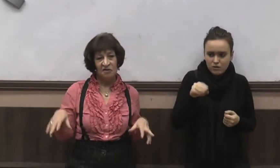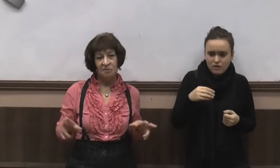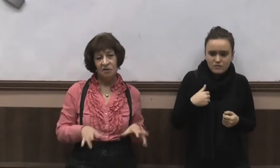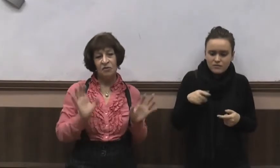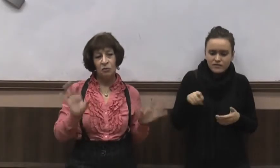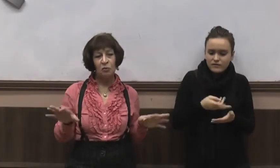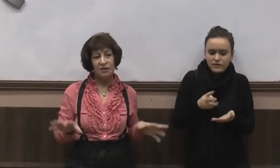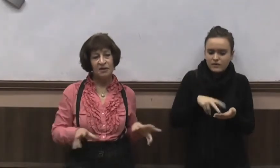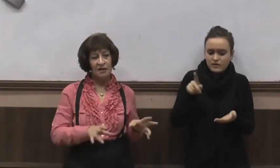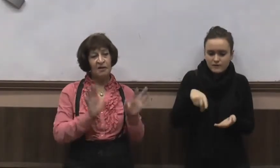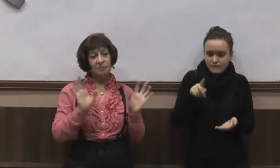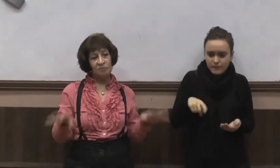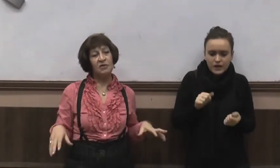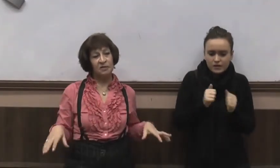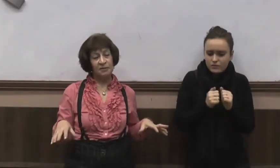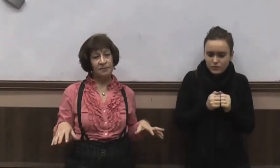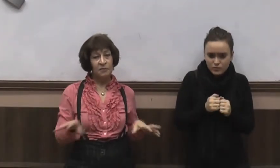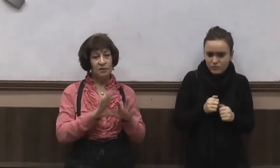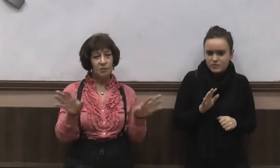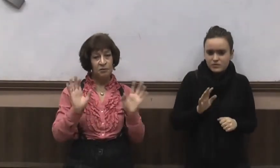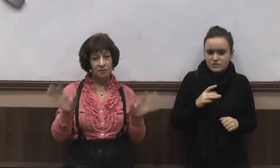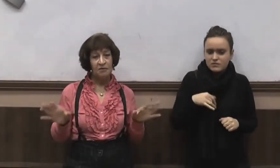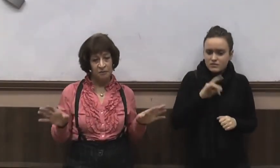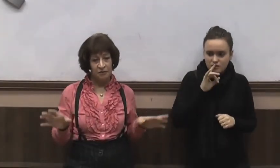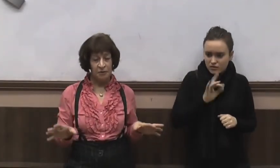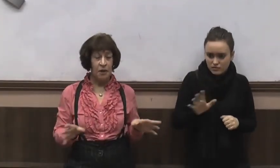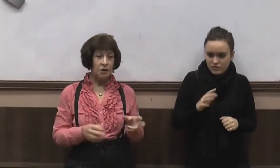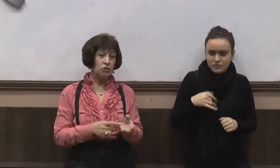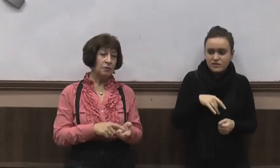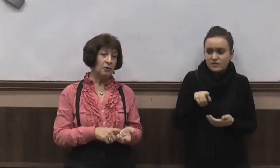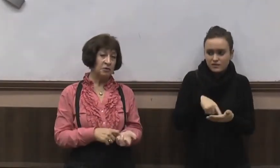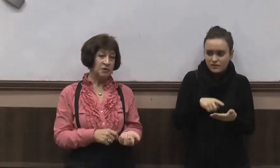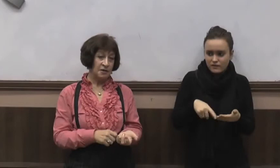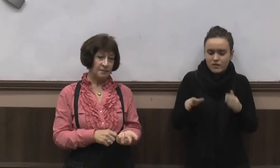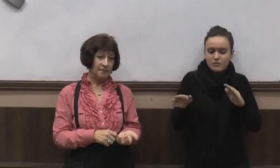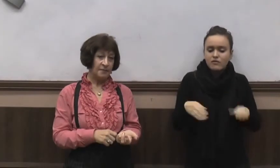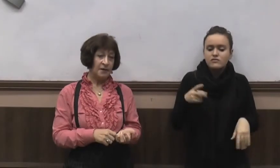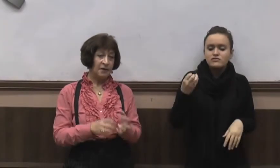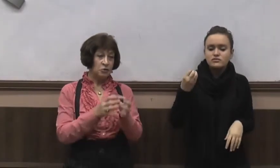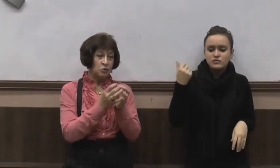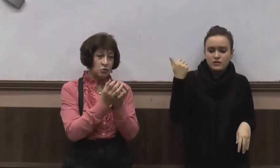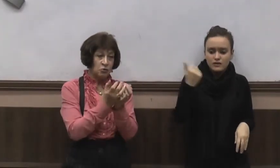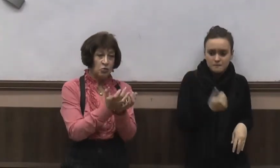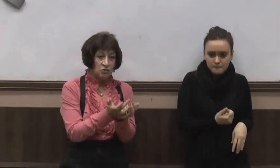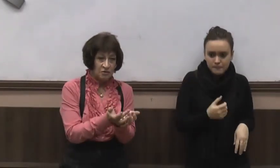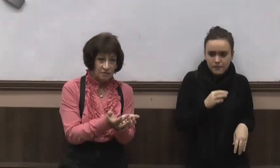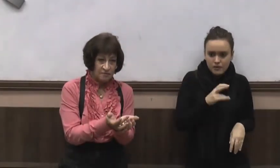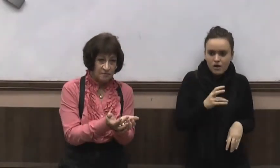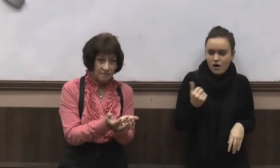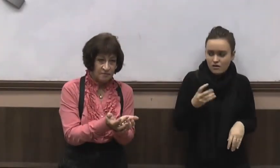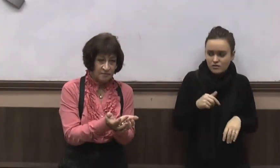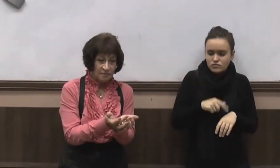это не верим, это все глупости. Нет, мы не будем, мы не верим. Еще проходит неделя. Я чувствую, что он